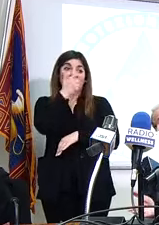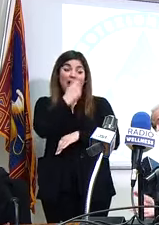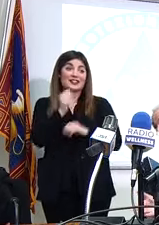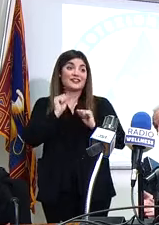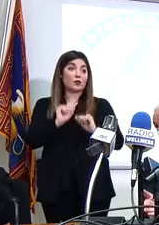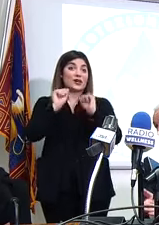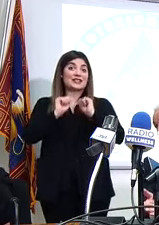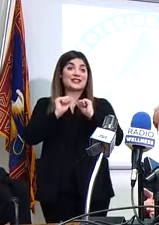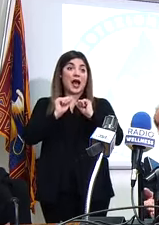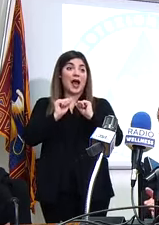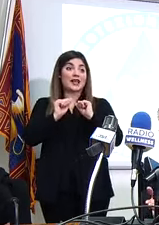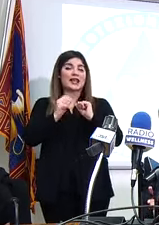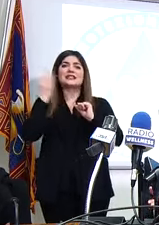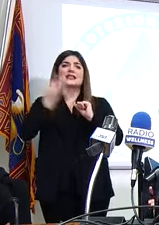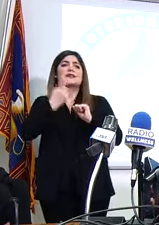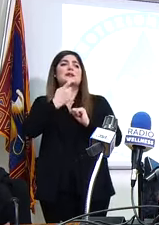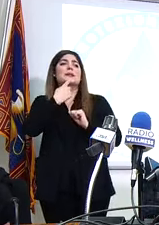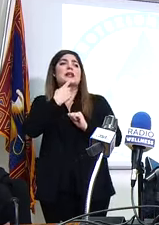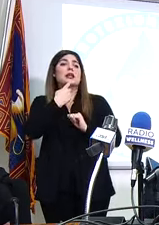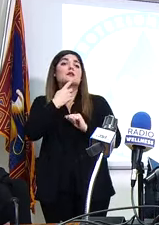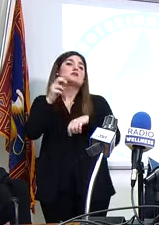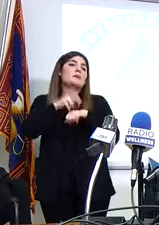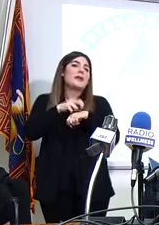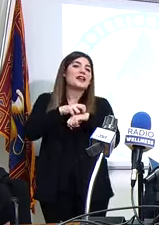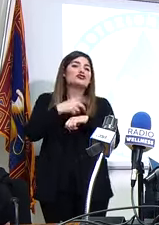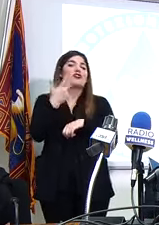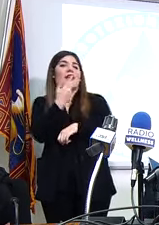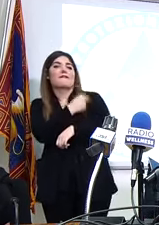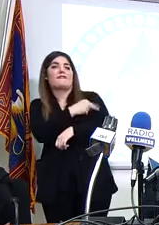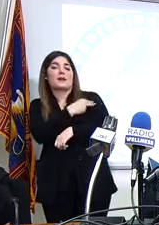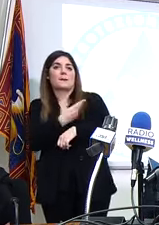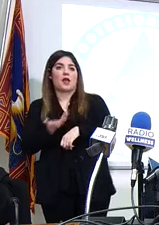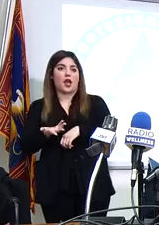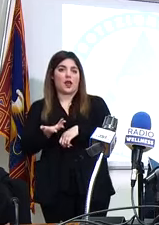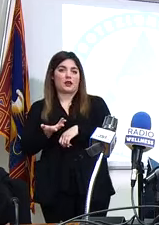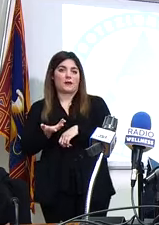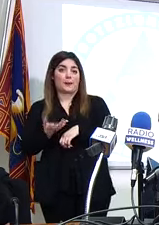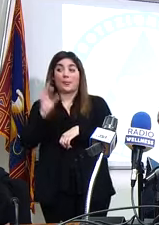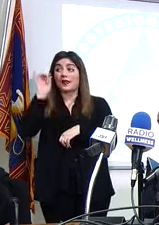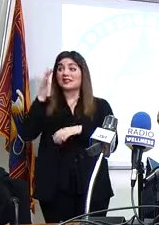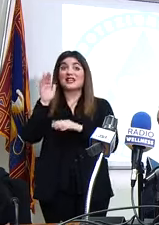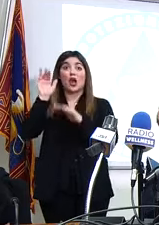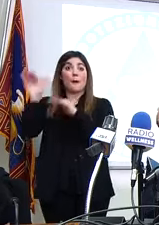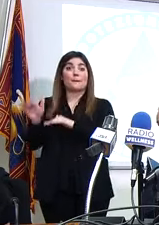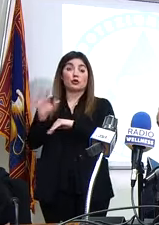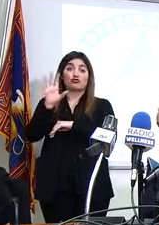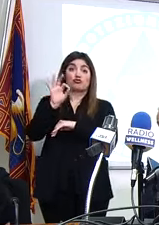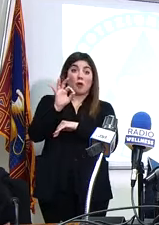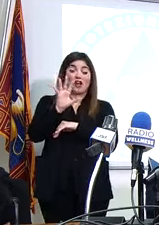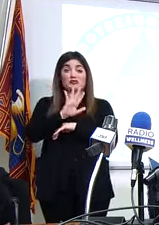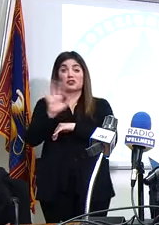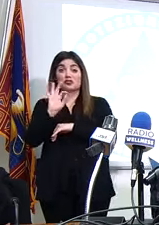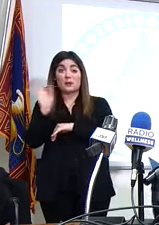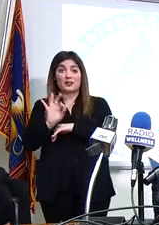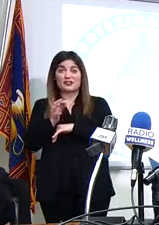gli infermieri. E quando la copertura era del 50-55%, era la metà di questo.